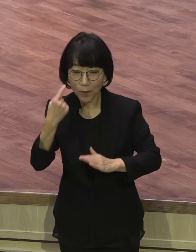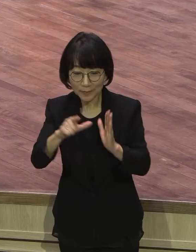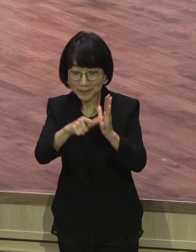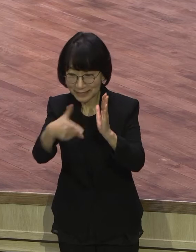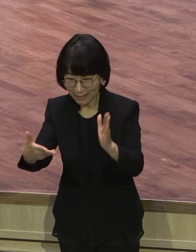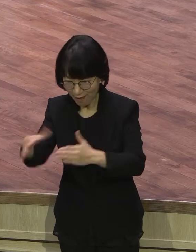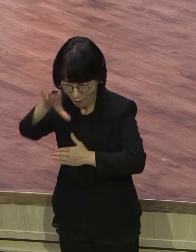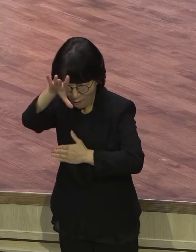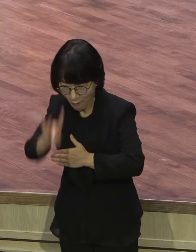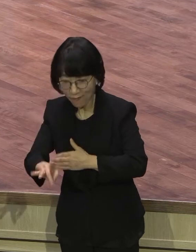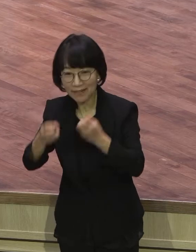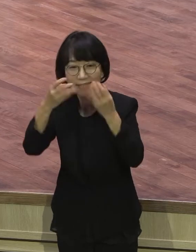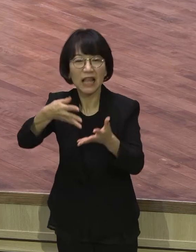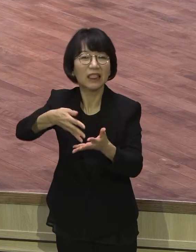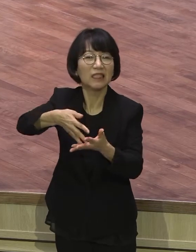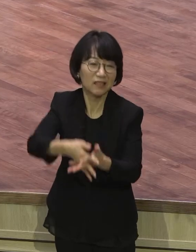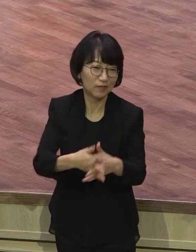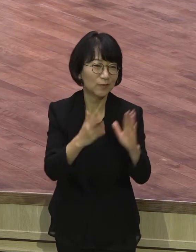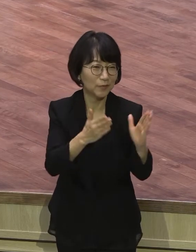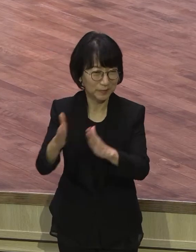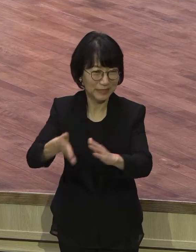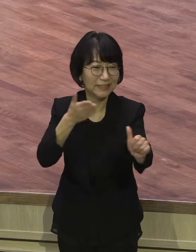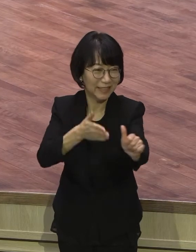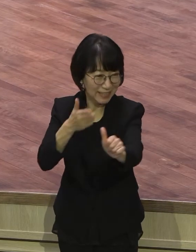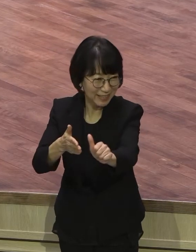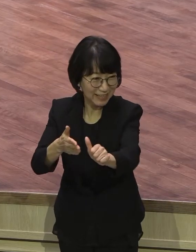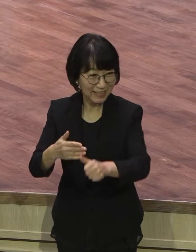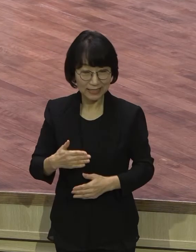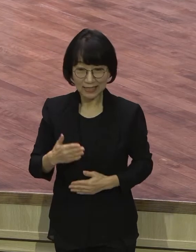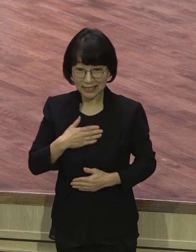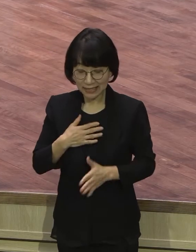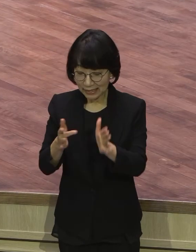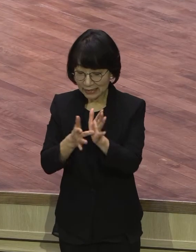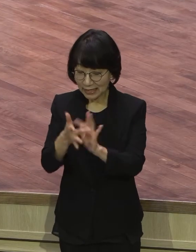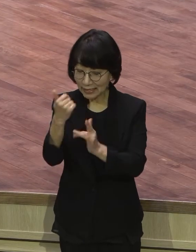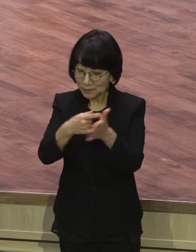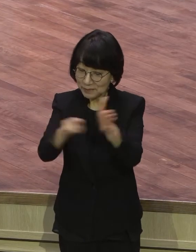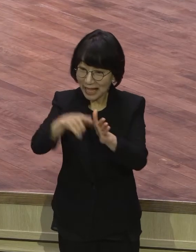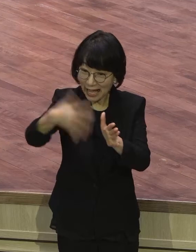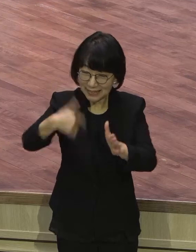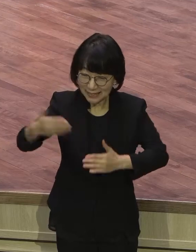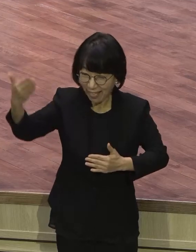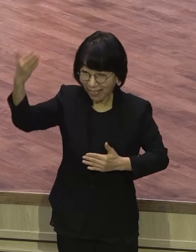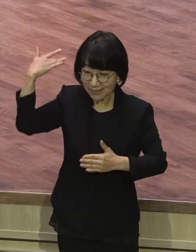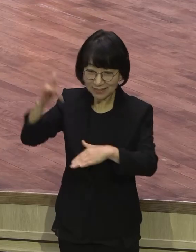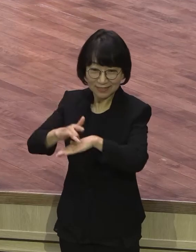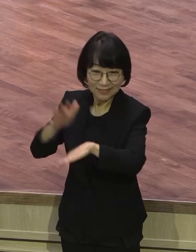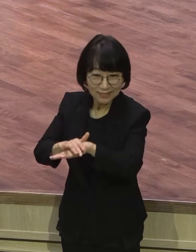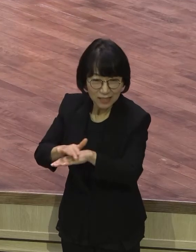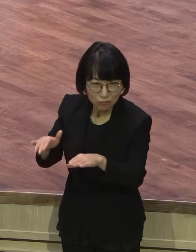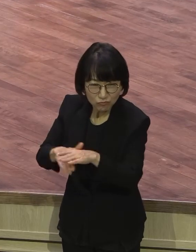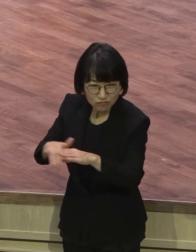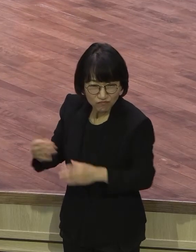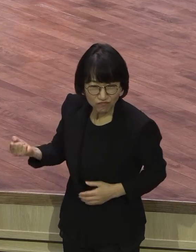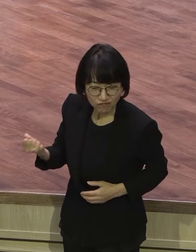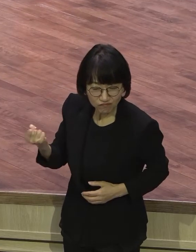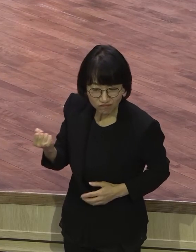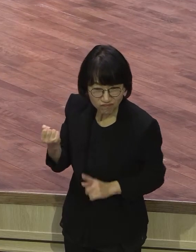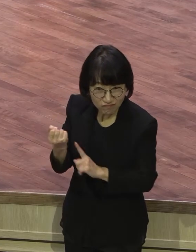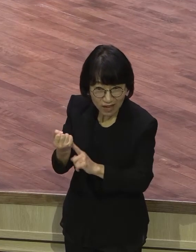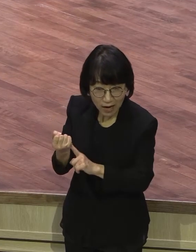갖추라. 자, 예수를 믿기 전에 내가 가졌던 이 체질이 있잖아요. 이 습관, 문화 이것들을 예수